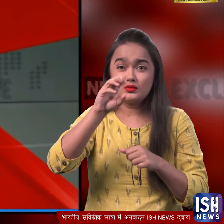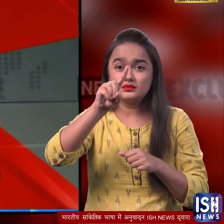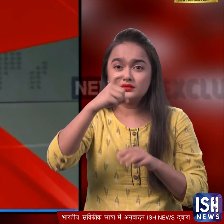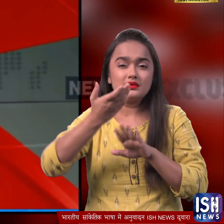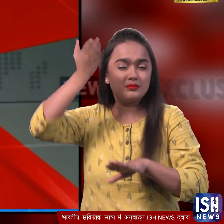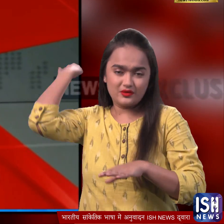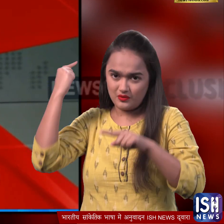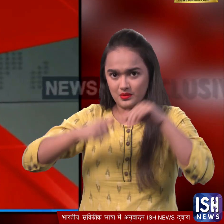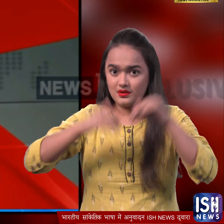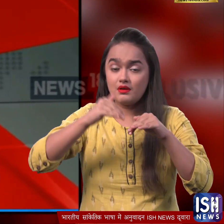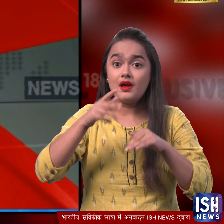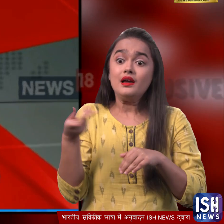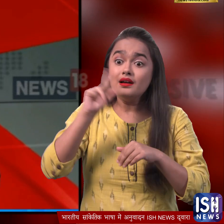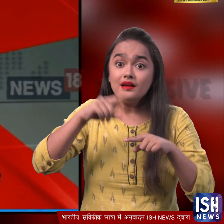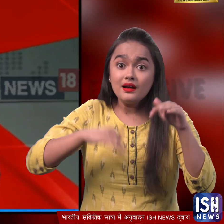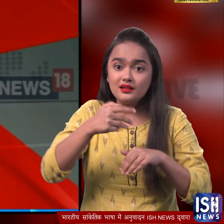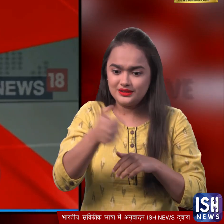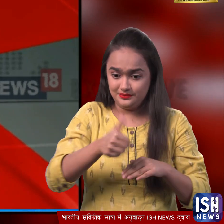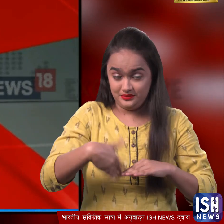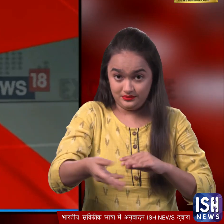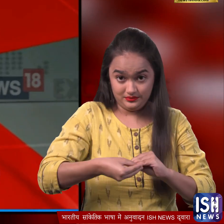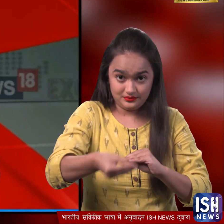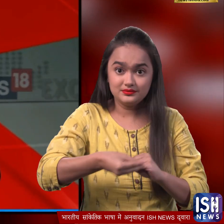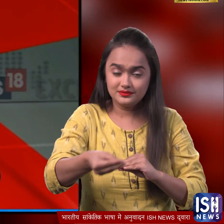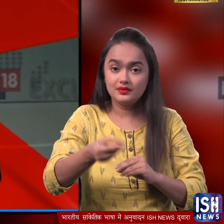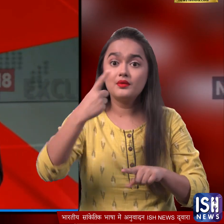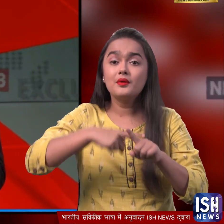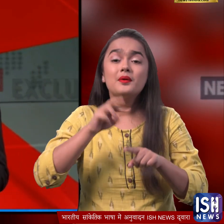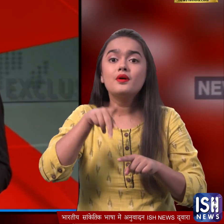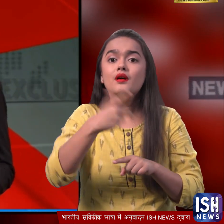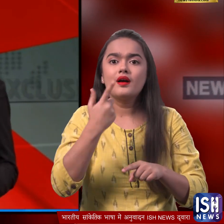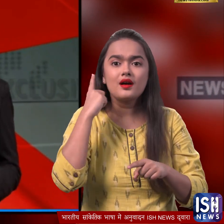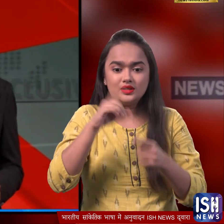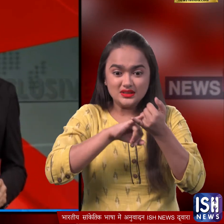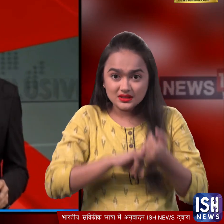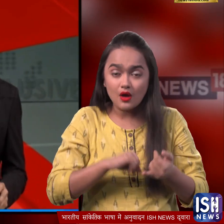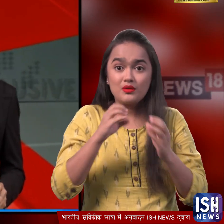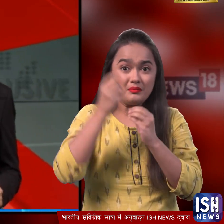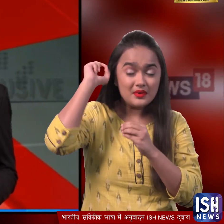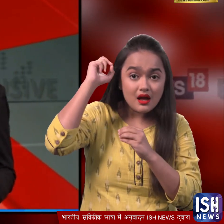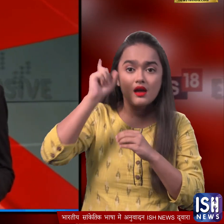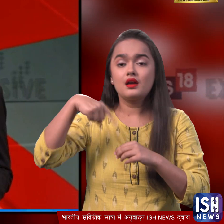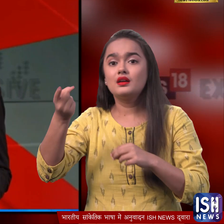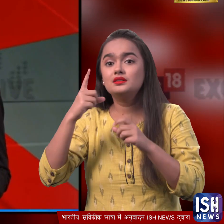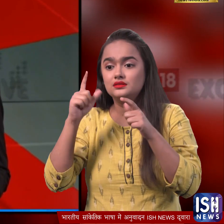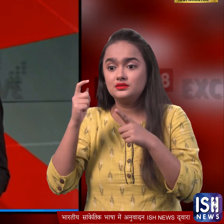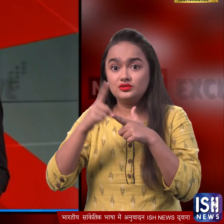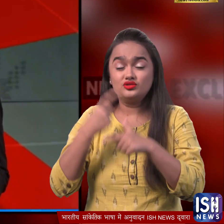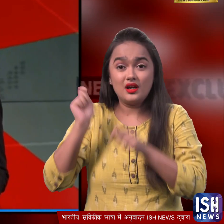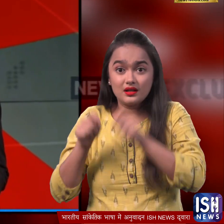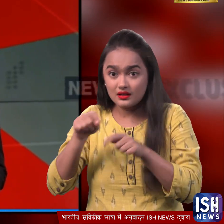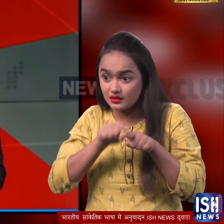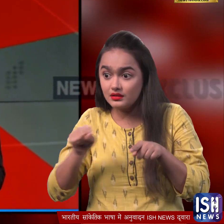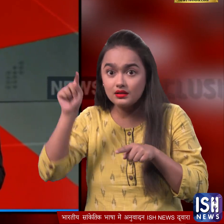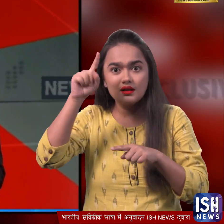थे और इस हिसाब से अगले चुनाव 6 महीने में होने, जिनमें पूर्वांचली यानी पूर्वी उत्तर प्रदेश, बिहार और झारखंड से आकर दिल्ली में बसे लोगों के